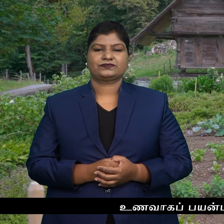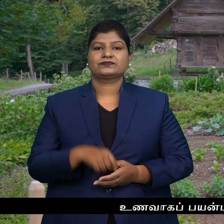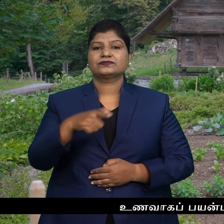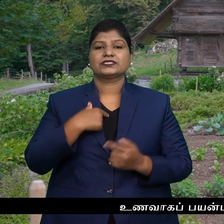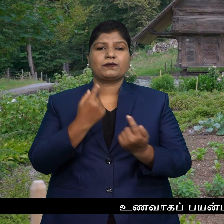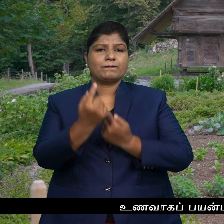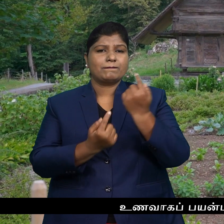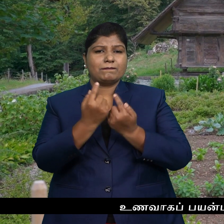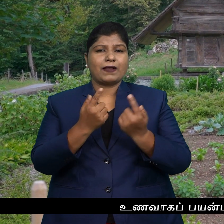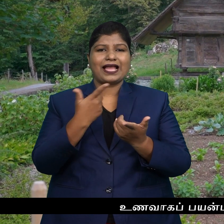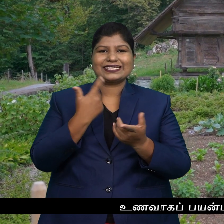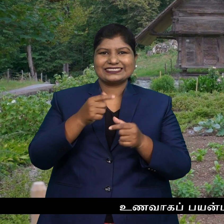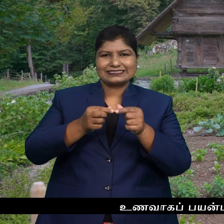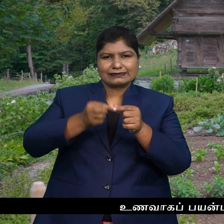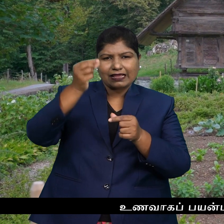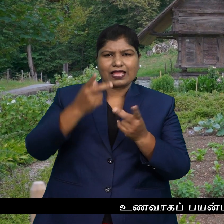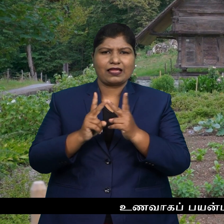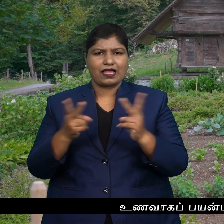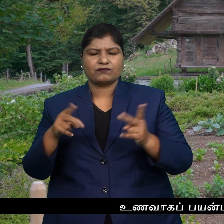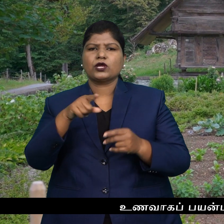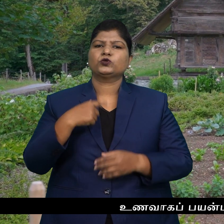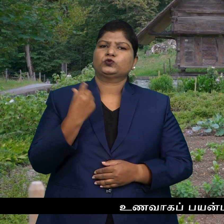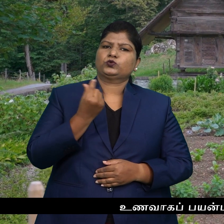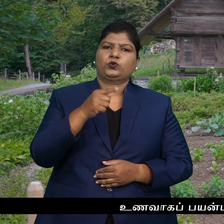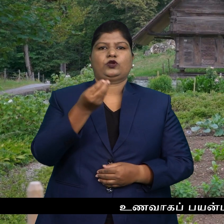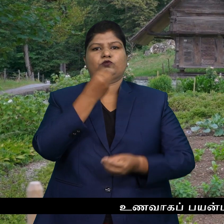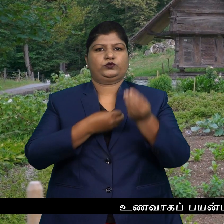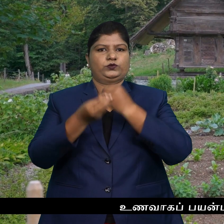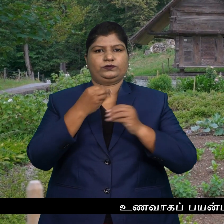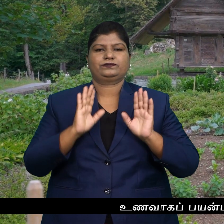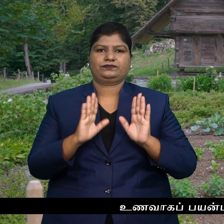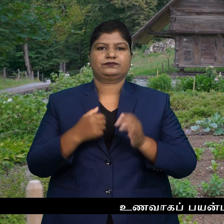உணவாக பயன்படுத்தப்படும் தாவர பாகங்கள்.